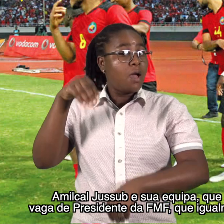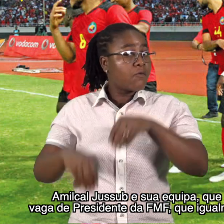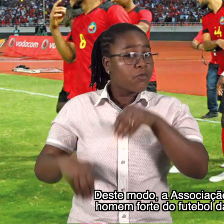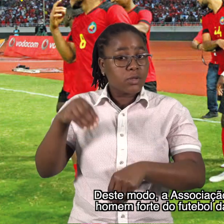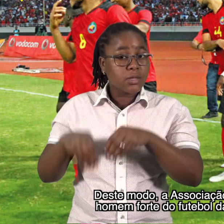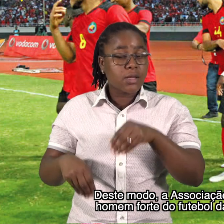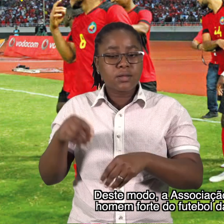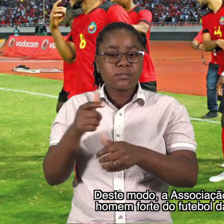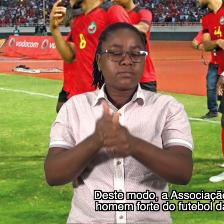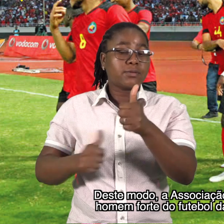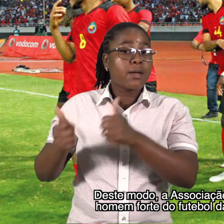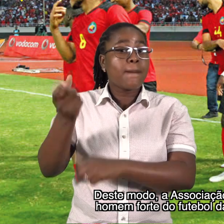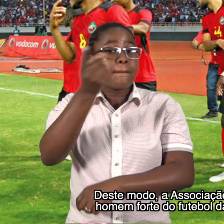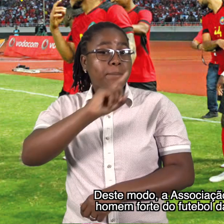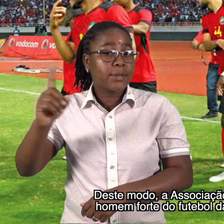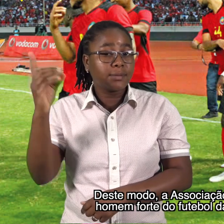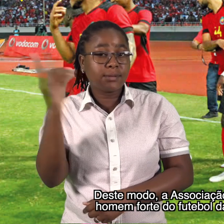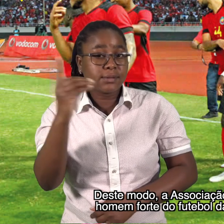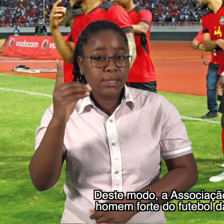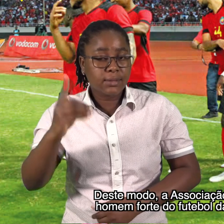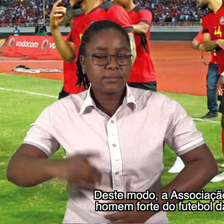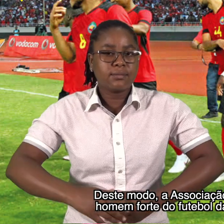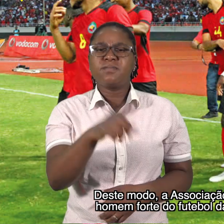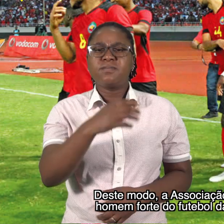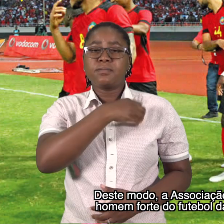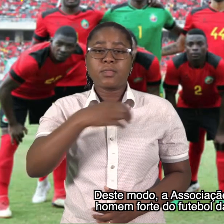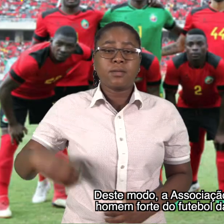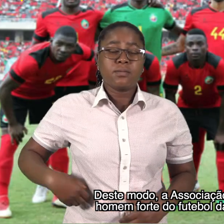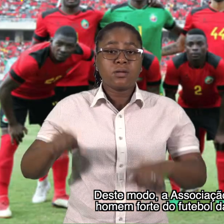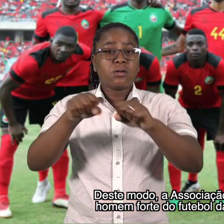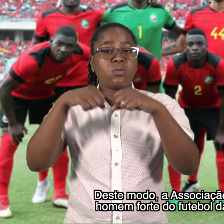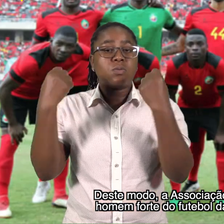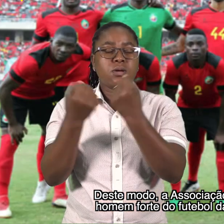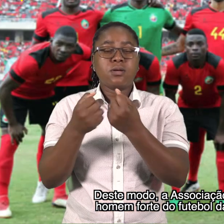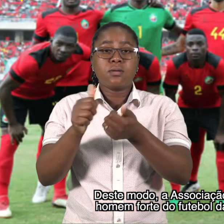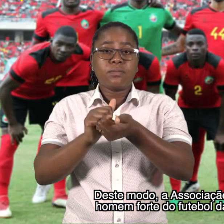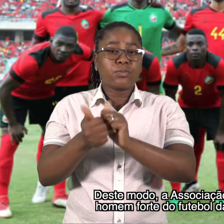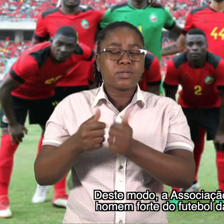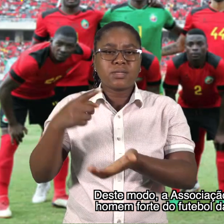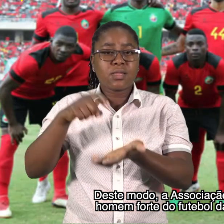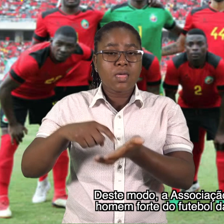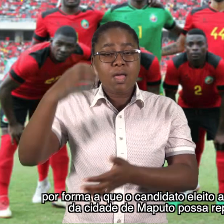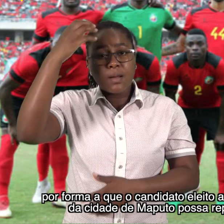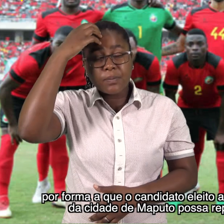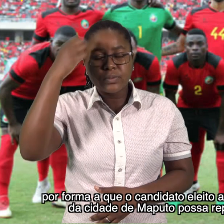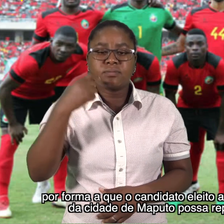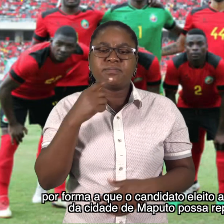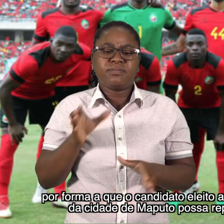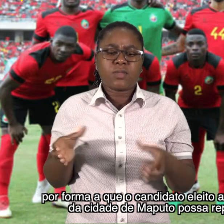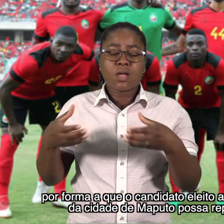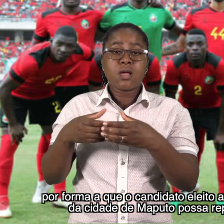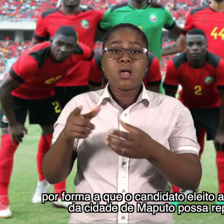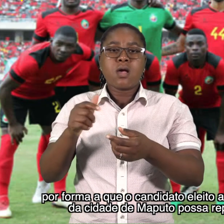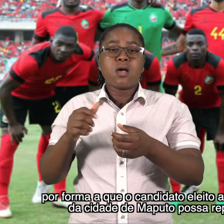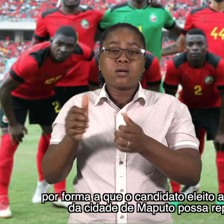de dezembro. Deste modo, a Associação deverá eleger novo homem forte de futebol da Cidade de Maputo por